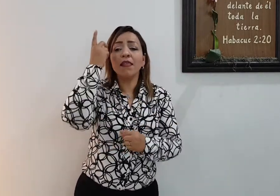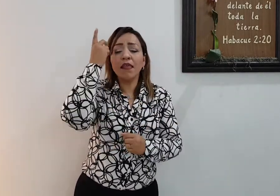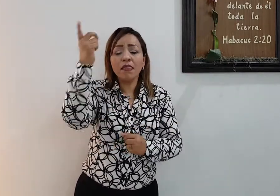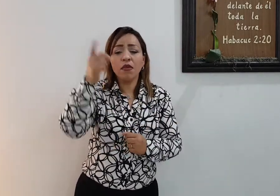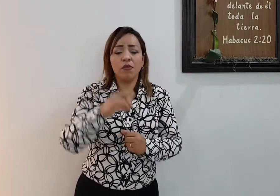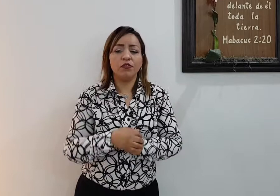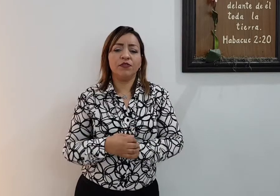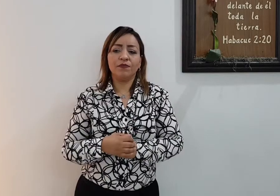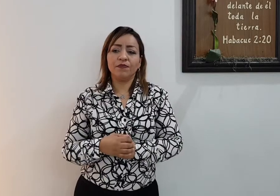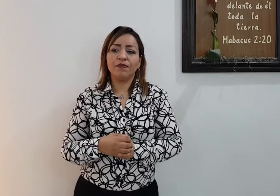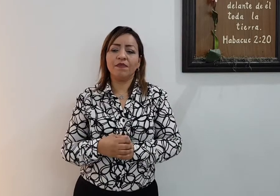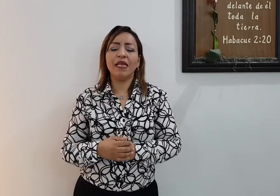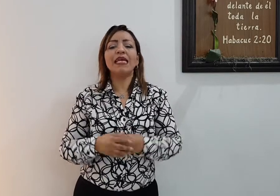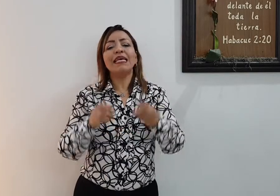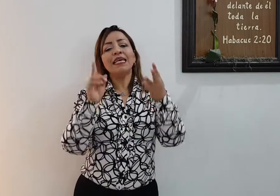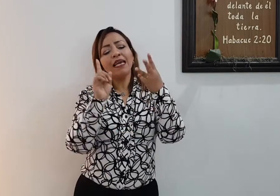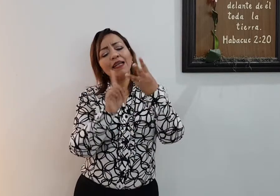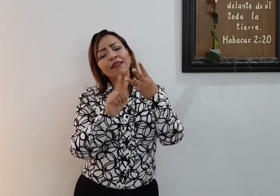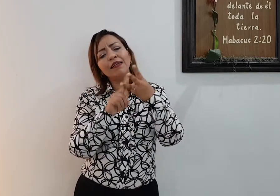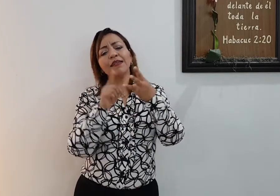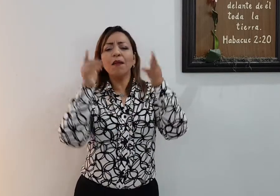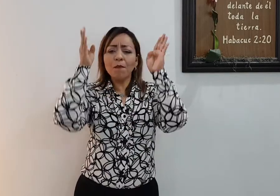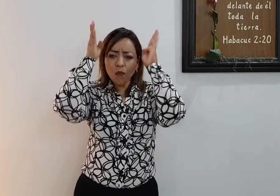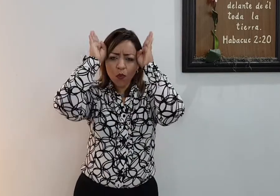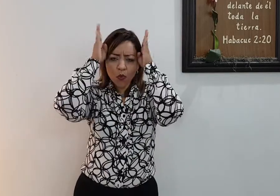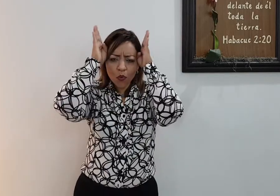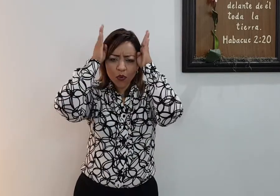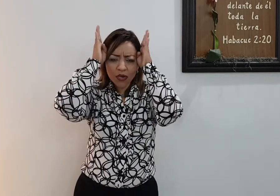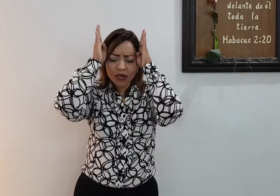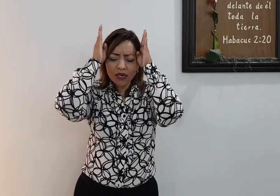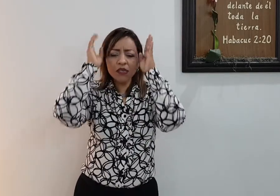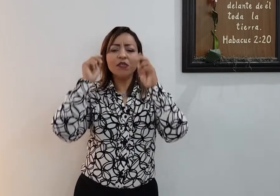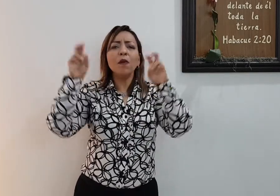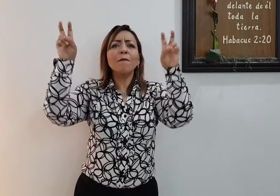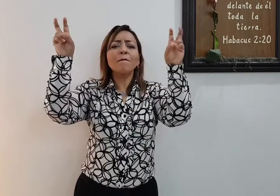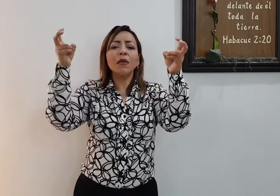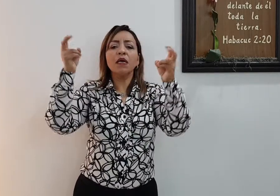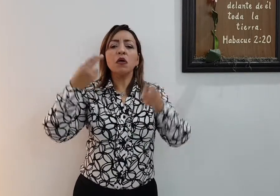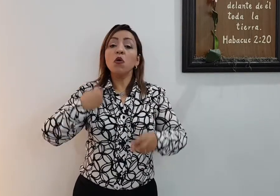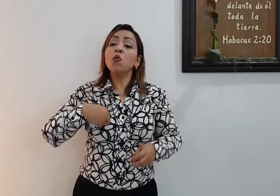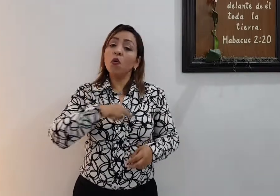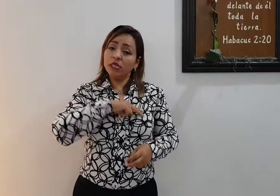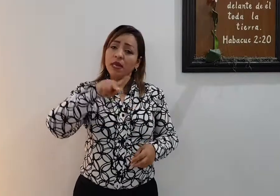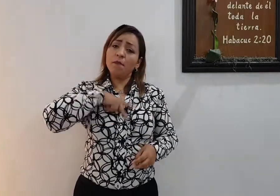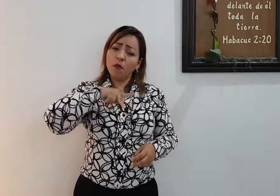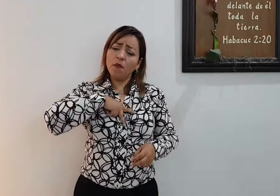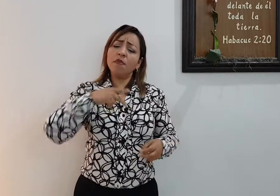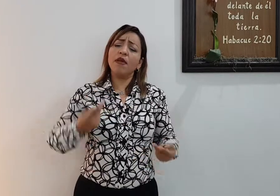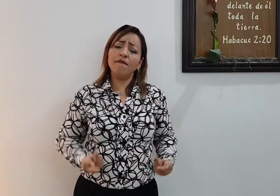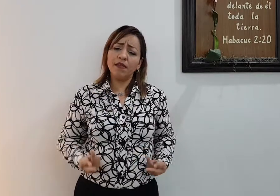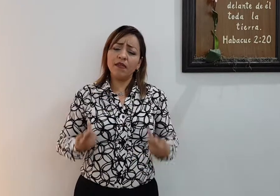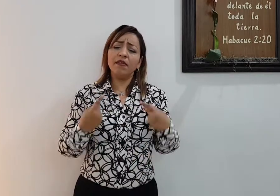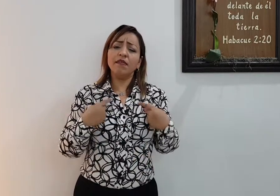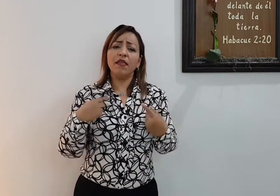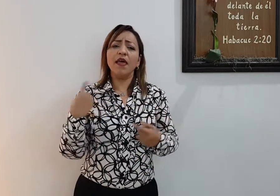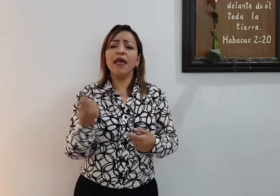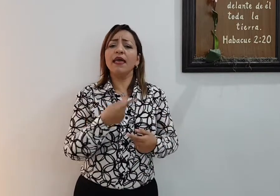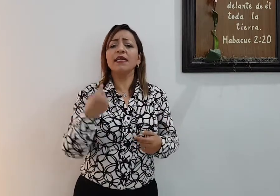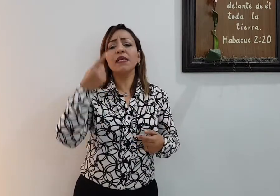María Luisa. Nuestra propia vida, ¿verdad? Pues Dios nos dio una vida. ¿Para quién cree que es nuestra vida? Para Él. Nada más